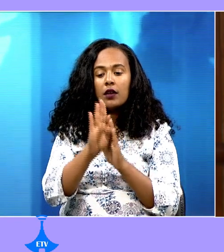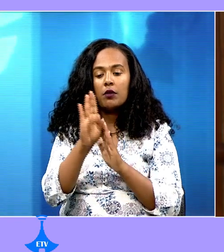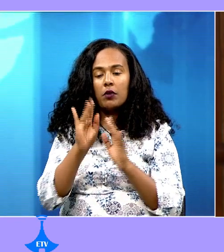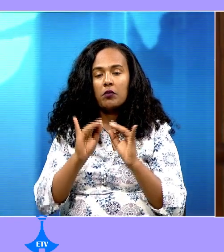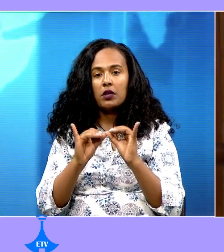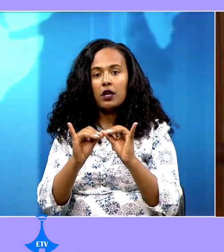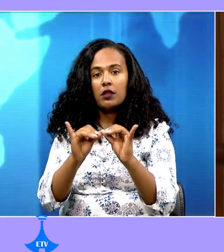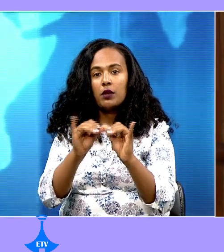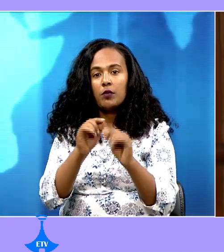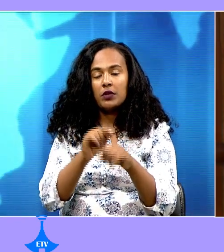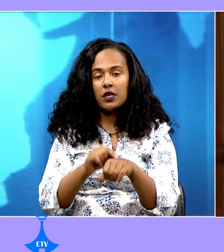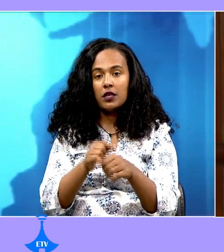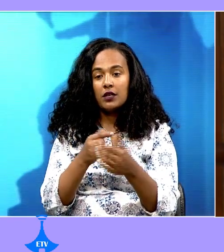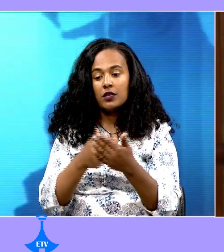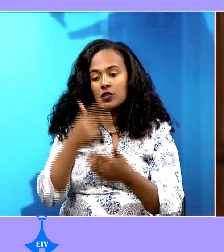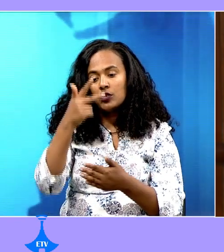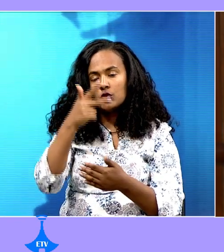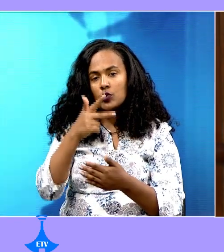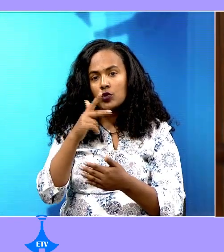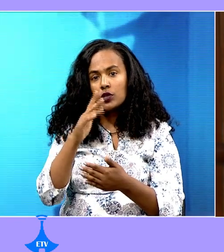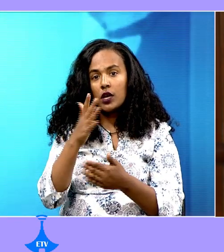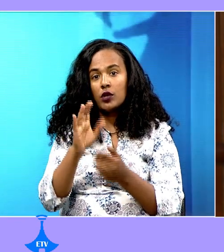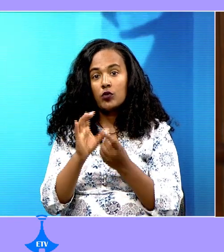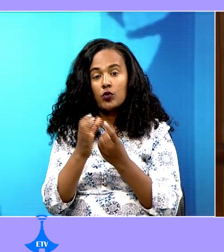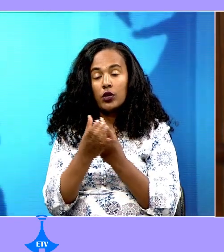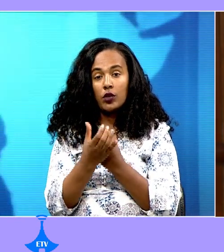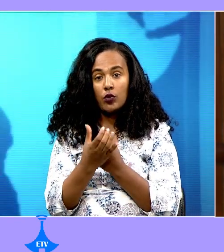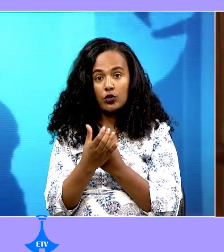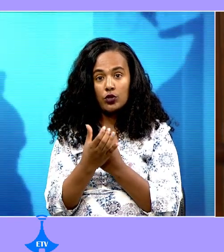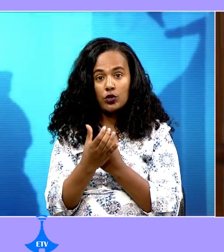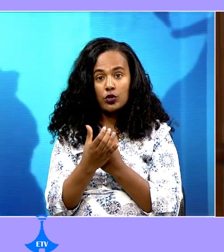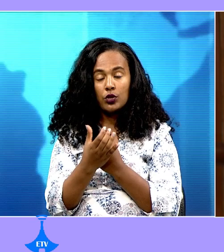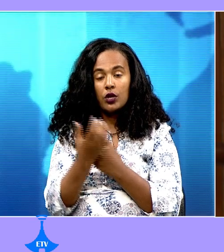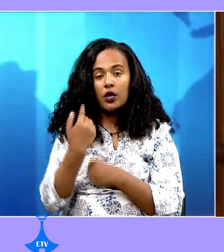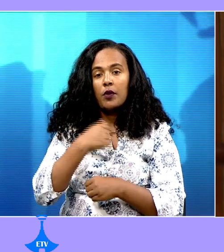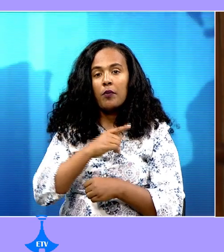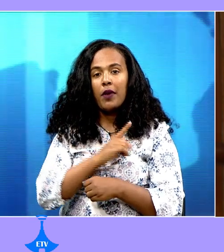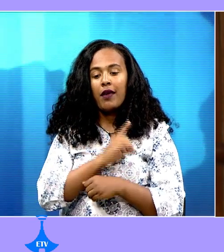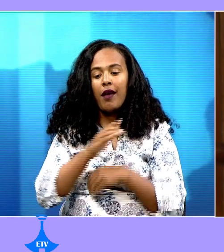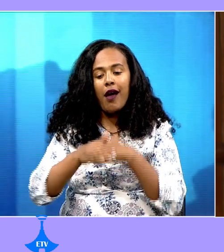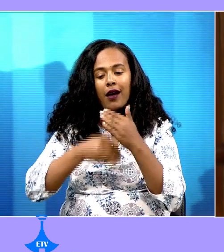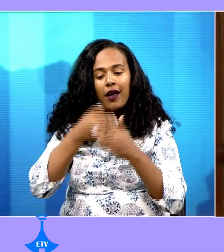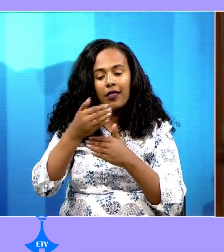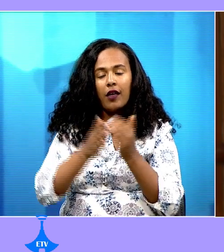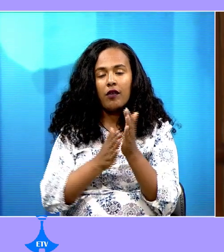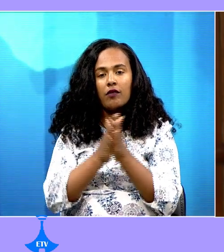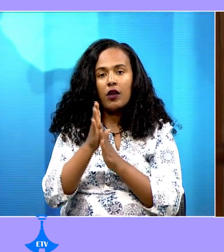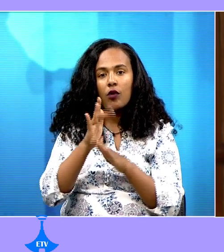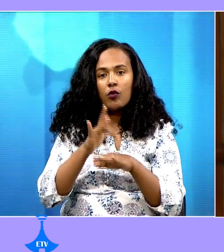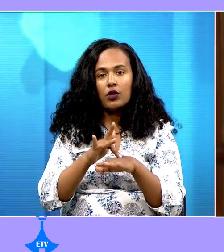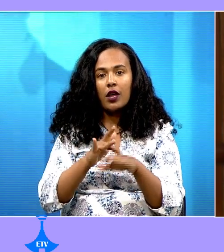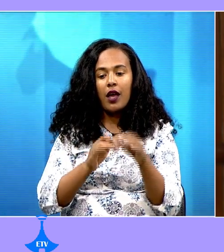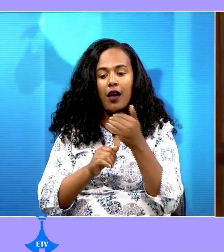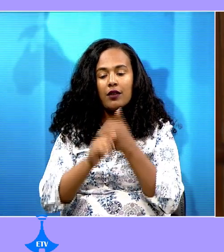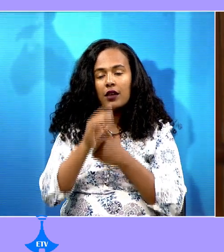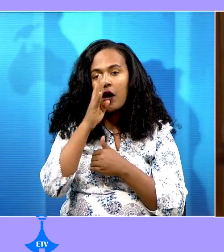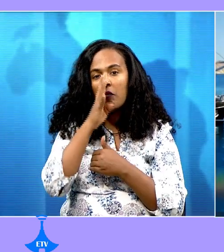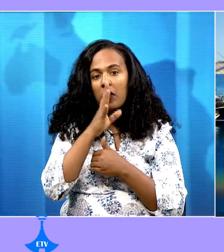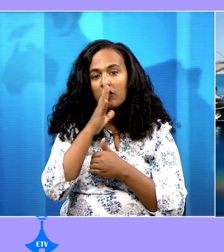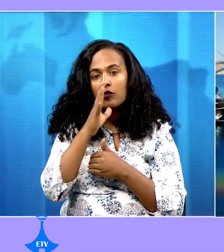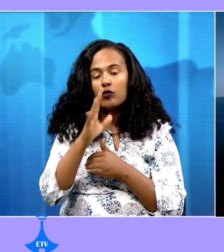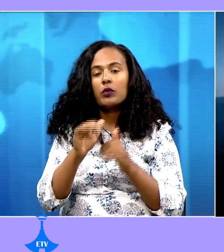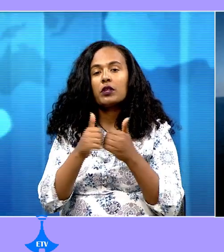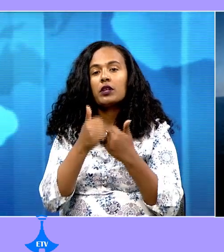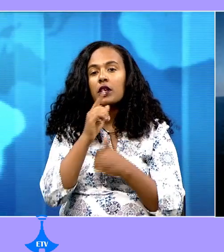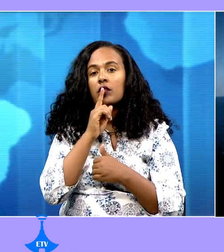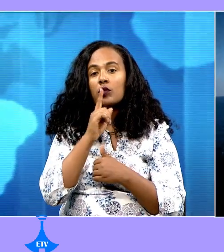ሰዓት እነዚህ ሶስት አይነት ሁኔታዎች በእኛ ቀጣይ ፍላጎት ላይ አደጋ የማይፈጥሩበት አካሄድ ምንድን ነው ብሎ ማየት